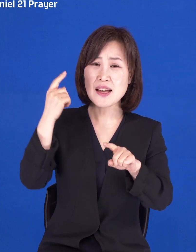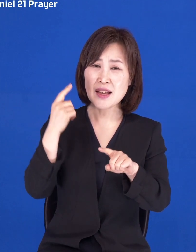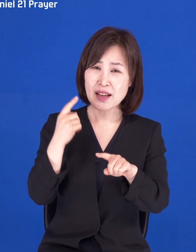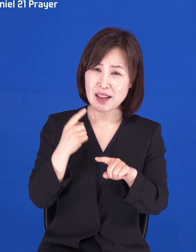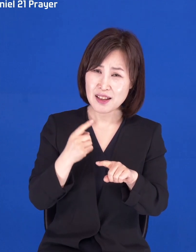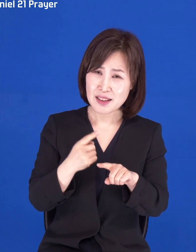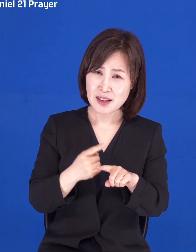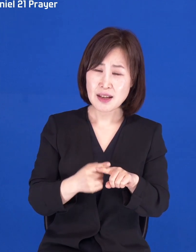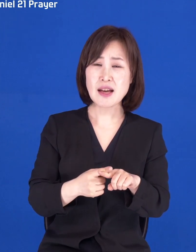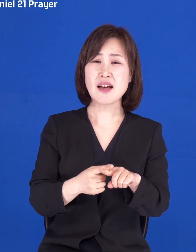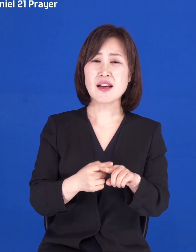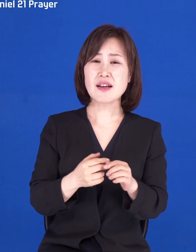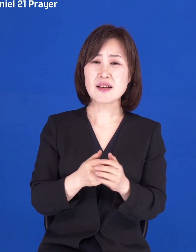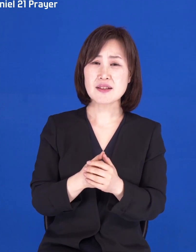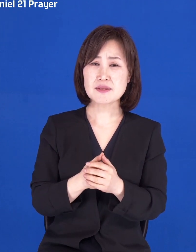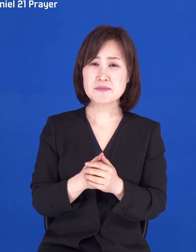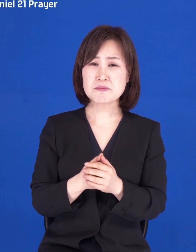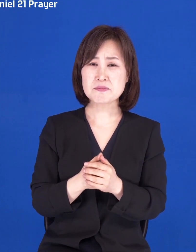하다가